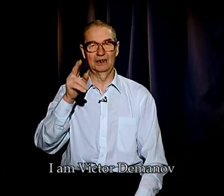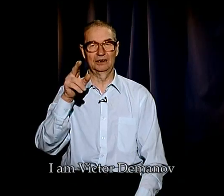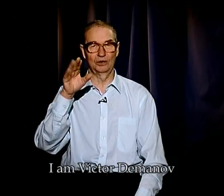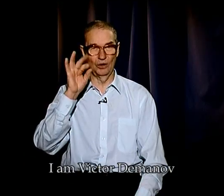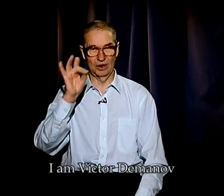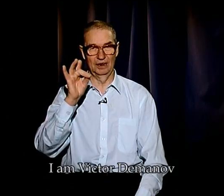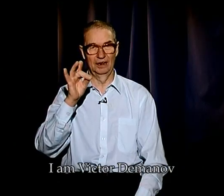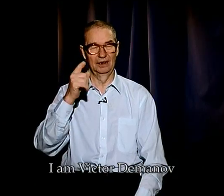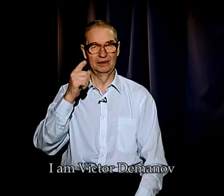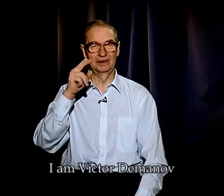Виктор